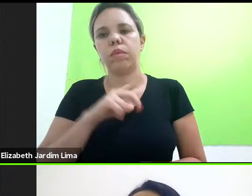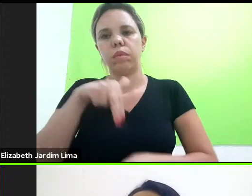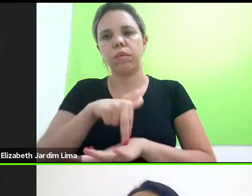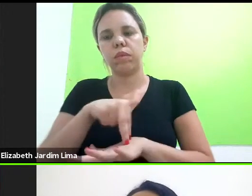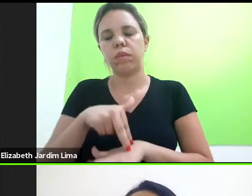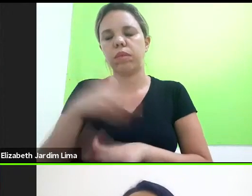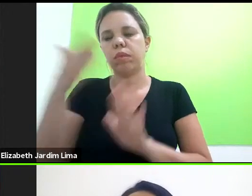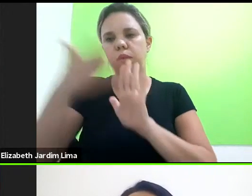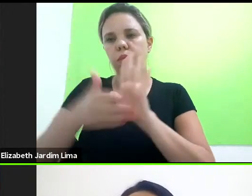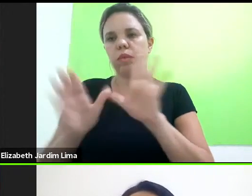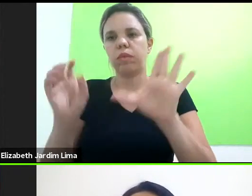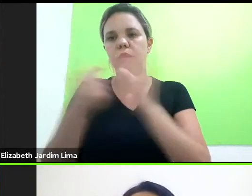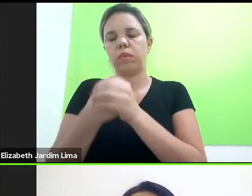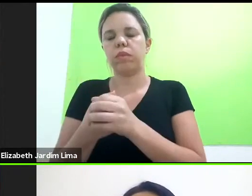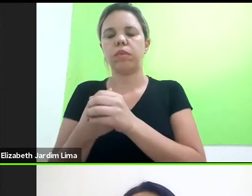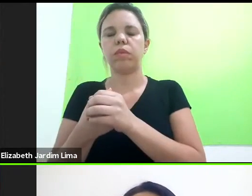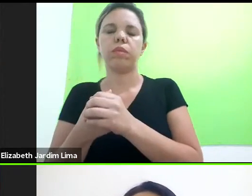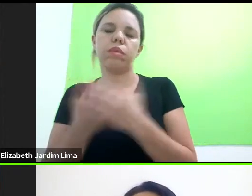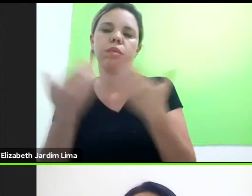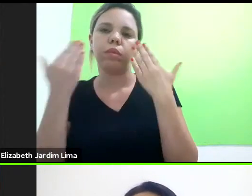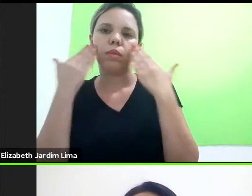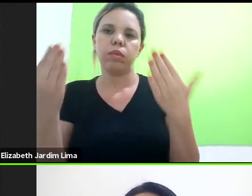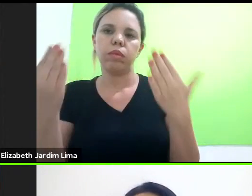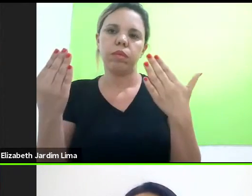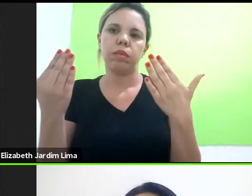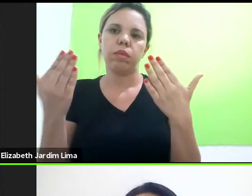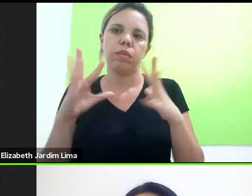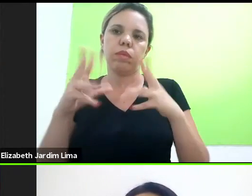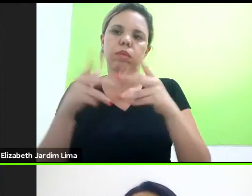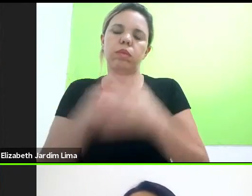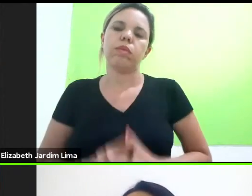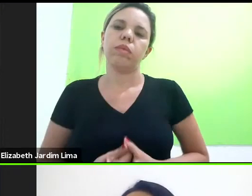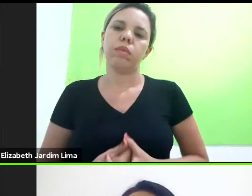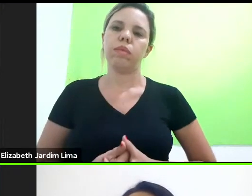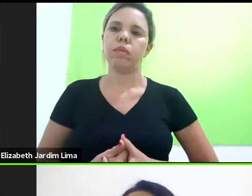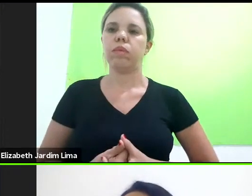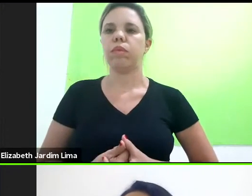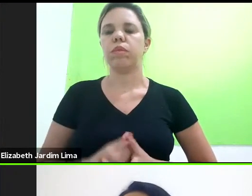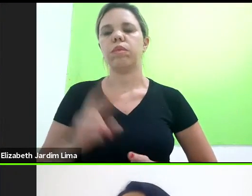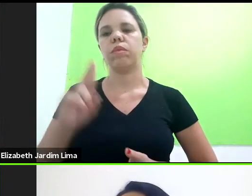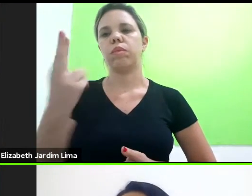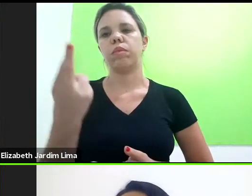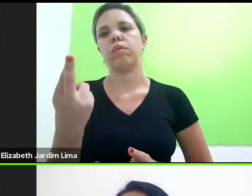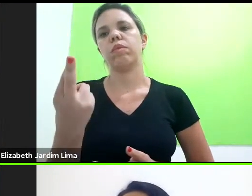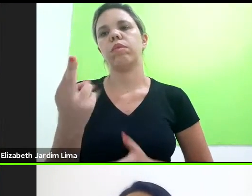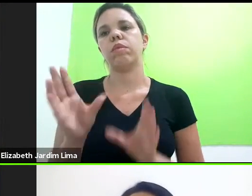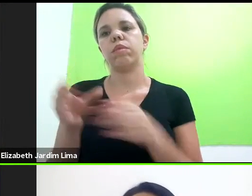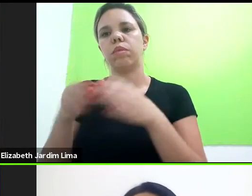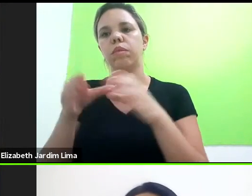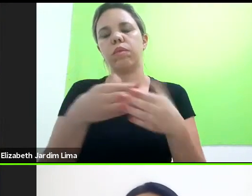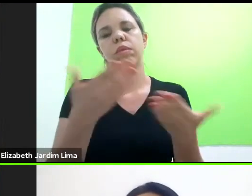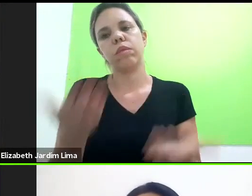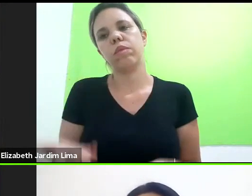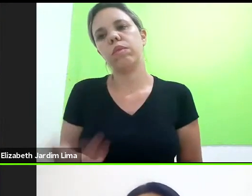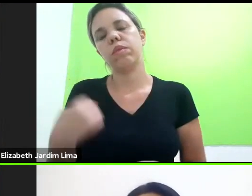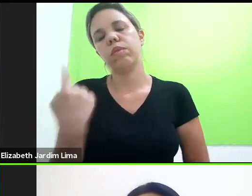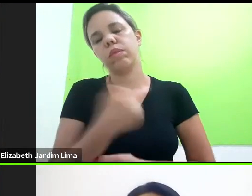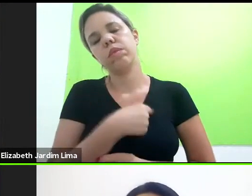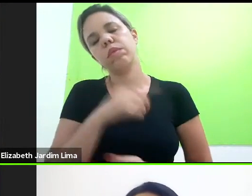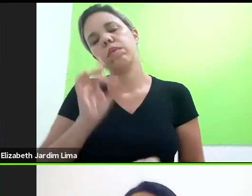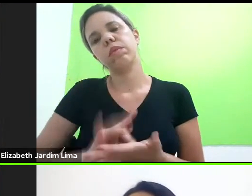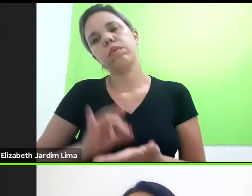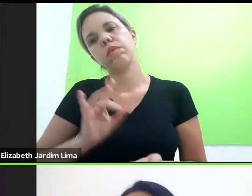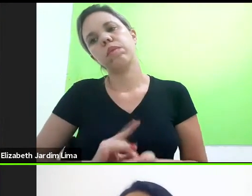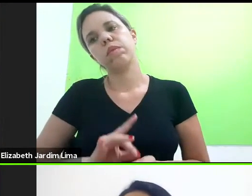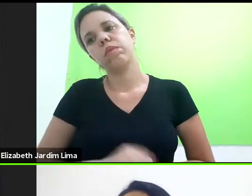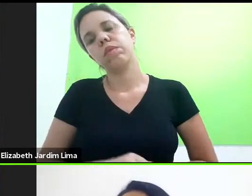invisível, né, diante disso tudo. E o retorno para a comunidade é isso. A gente, na verdade,